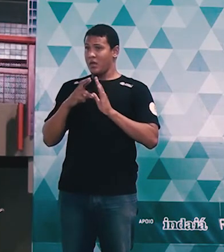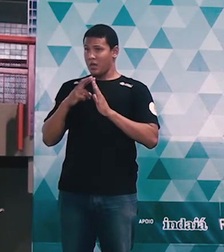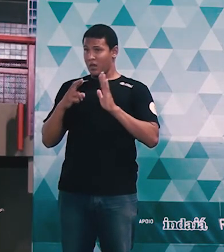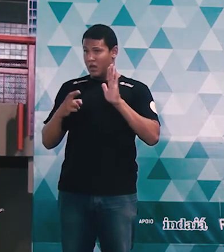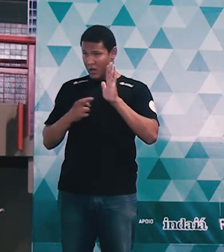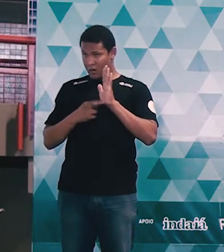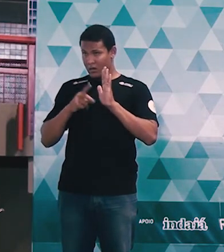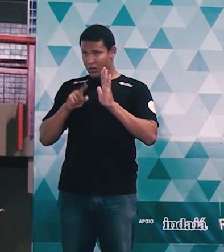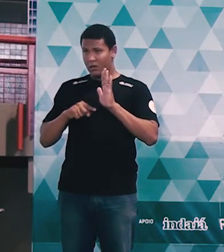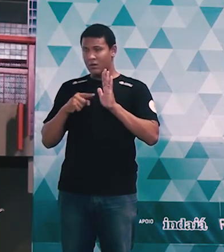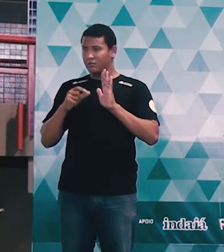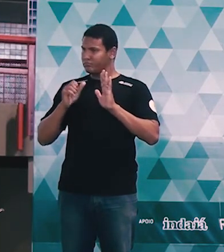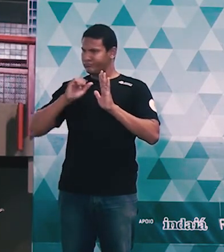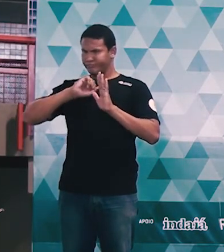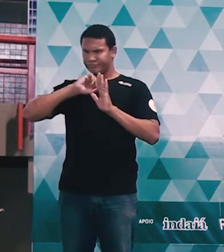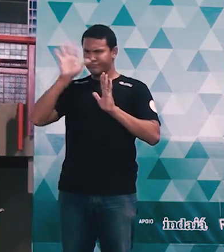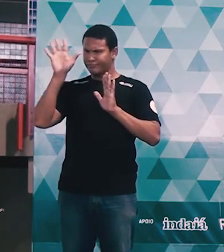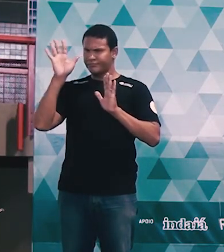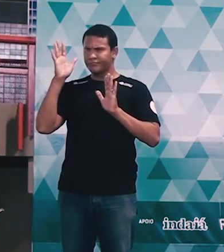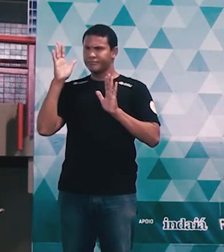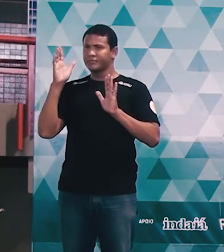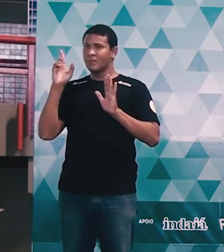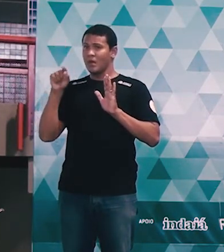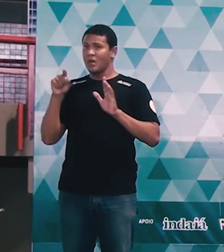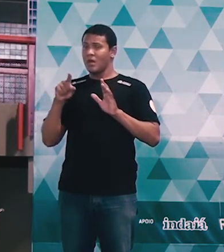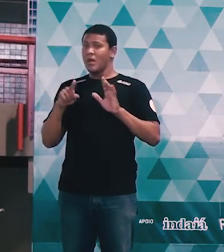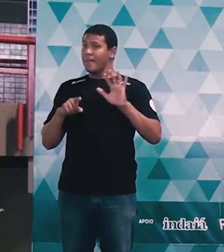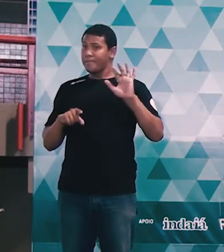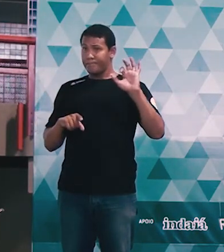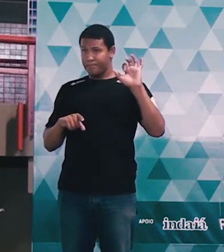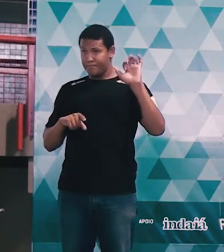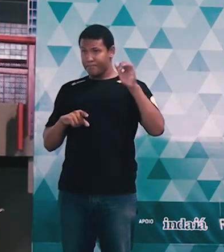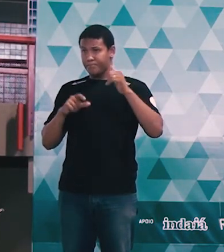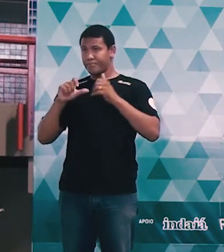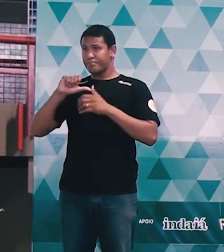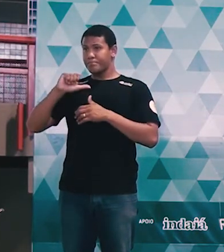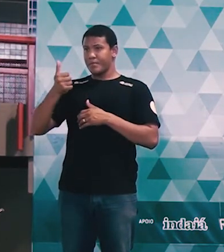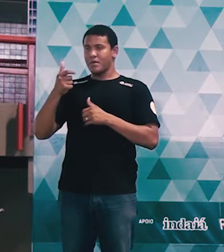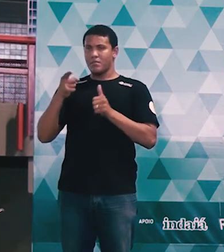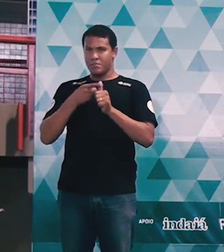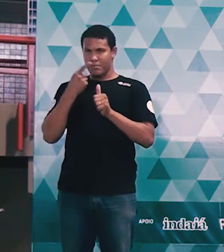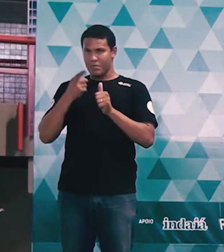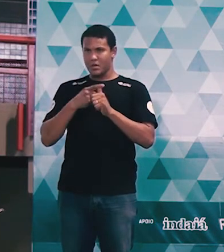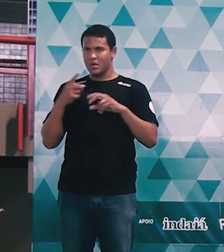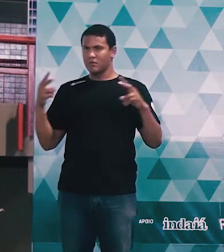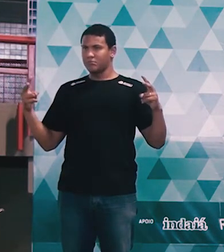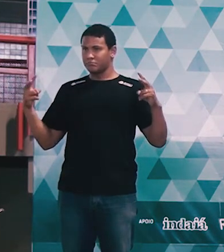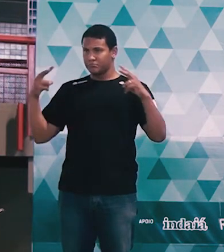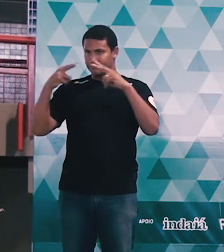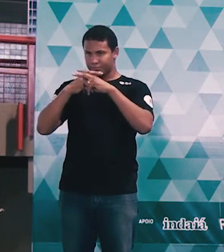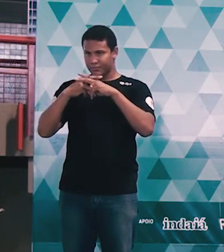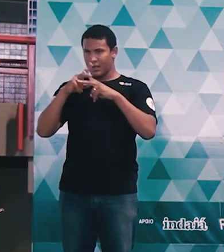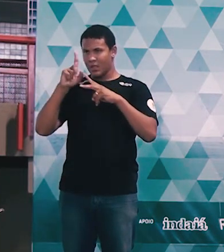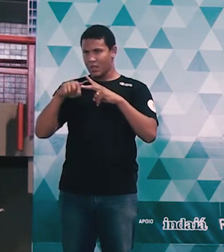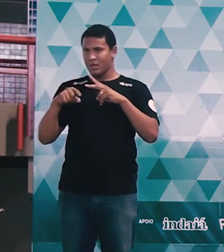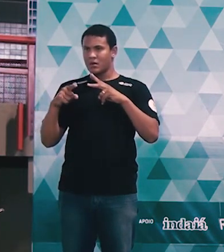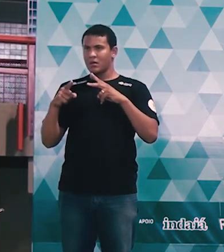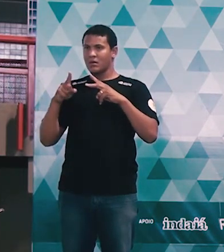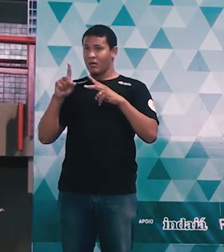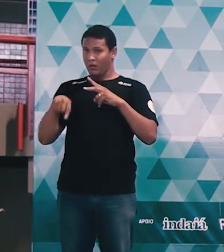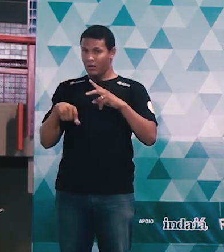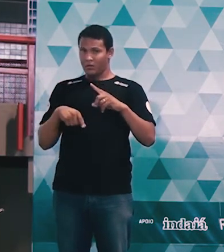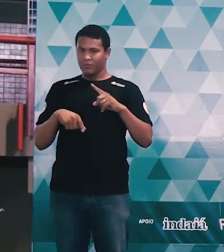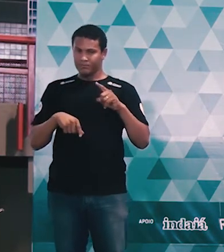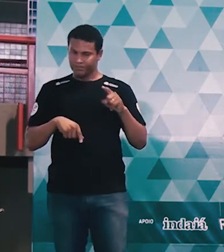torneio é a seguinte: a primeira luta precisa ser realizada, precisa ocorrer entre o atleta que é